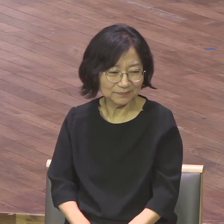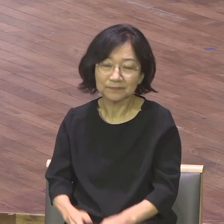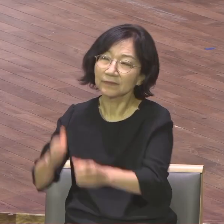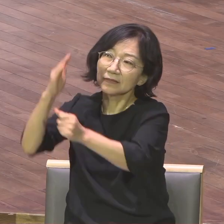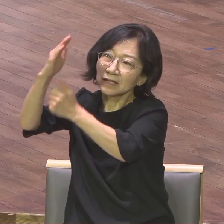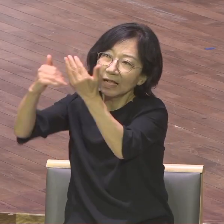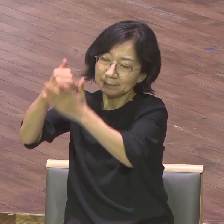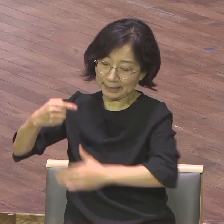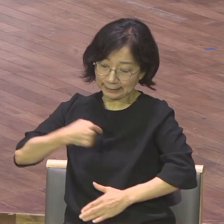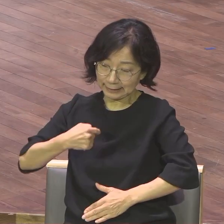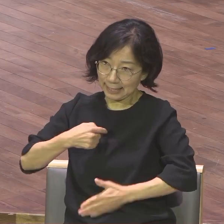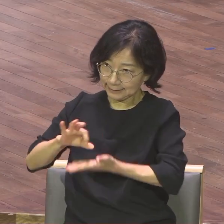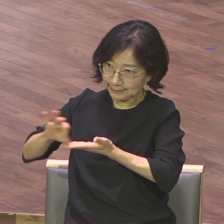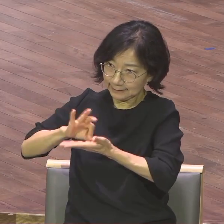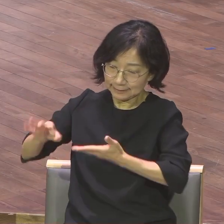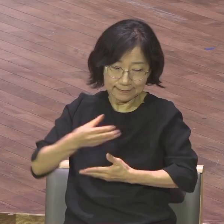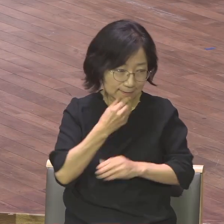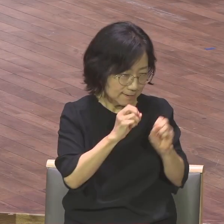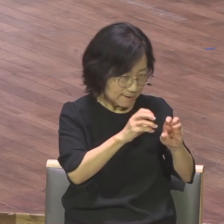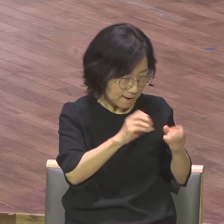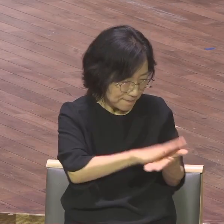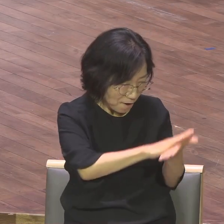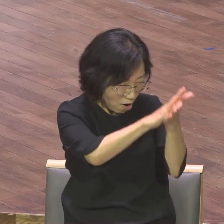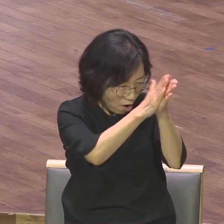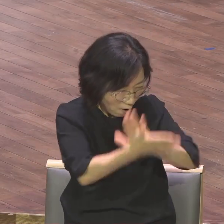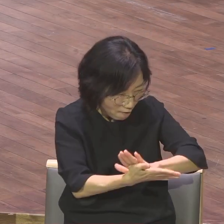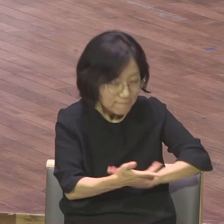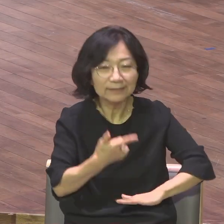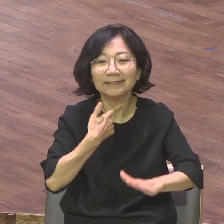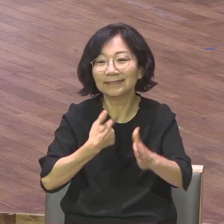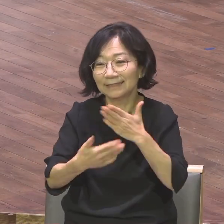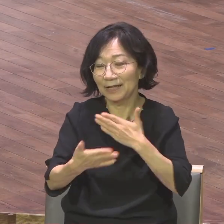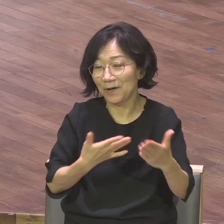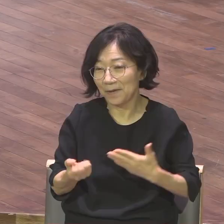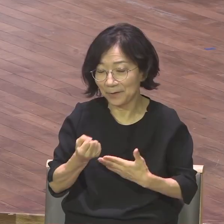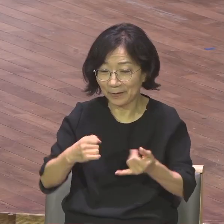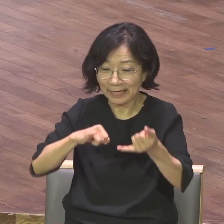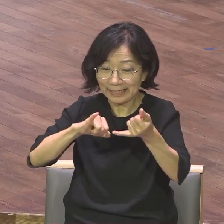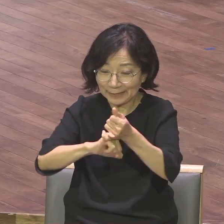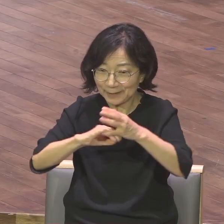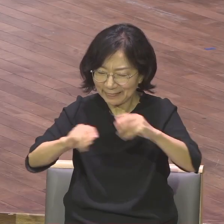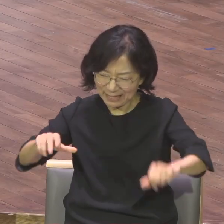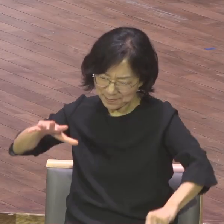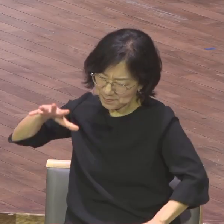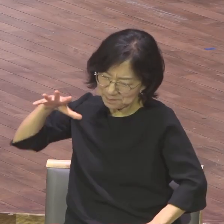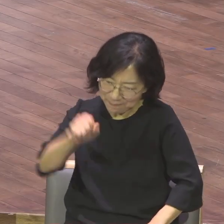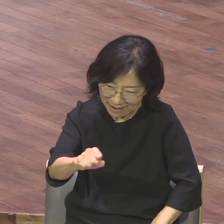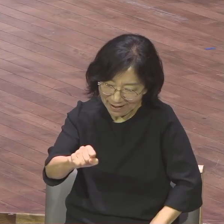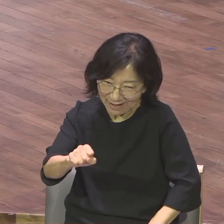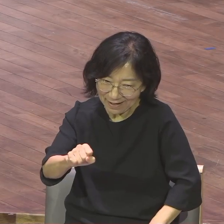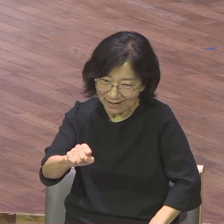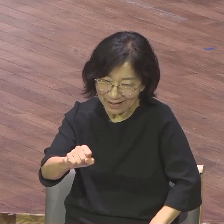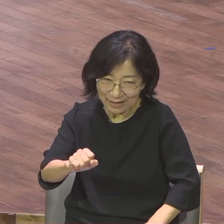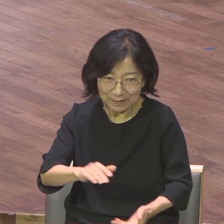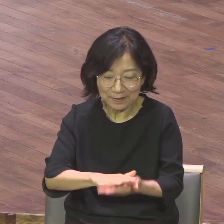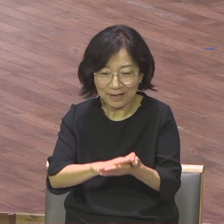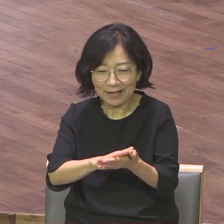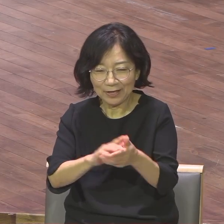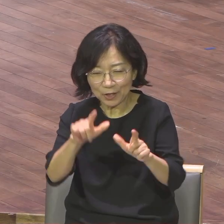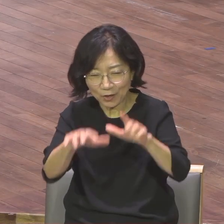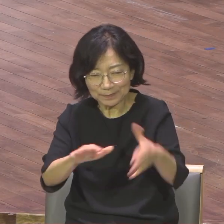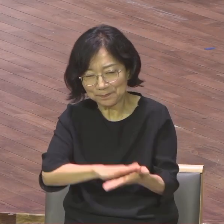통해서 역사를 일으키는 것을 체험하면서 약속의 땅을 차지하는 현장 변화의 주역들 다 되시기를